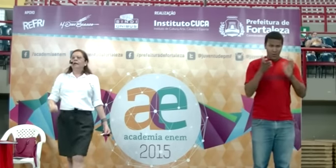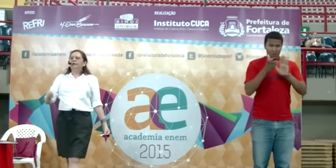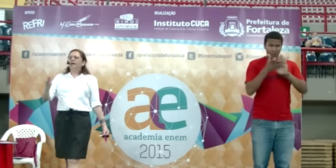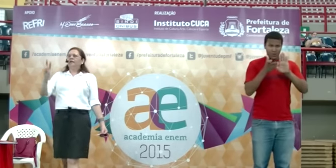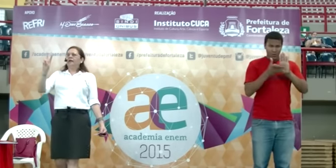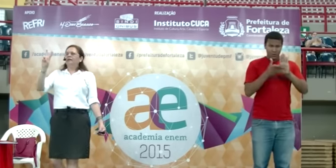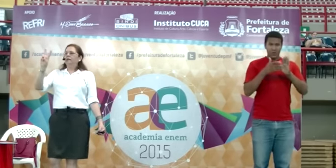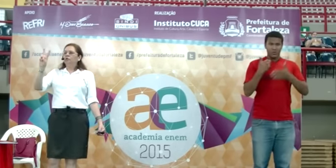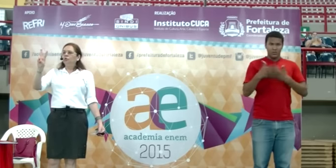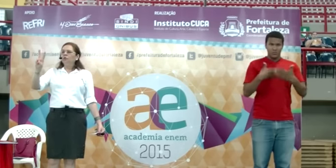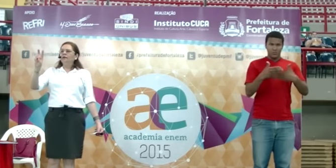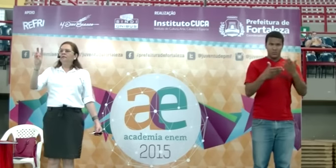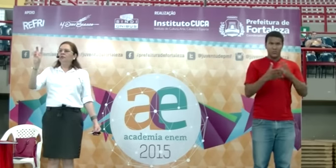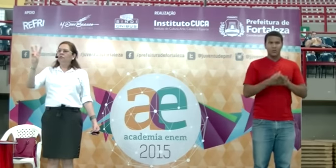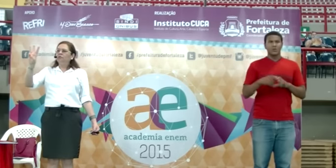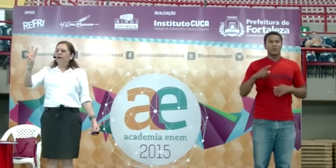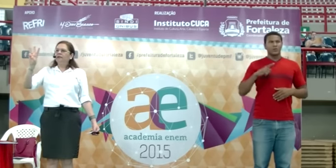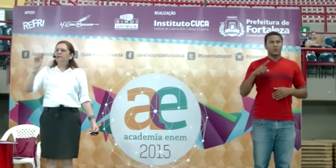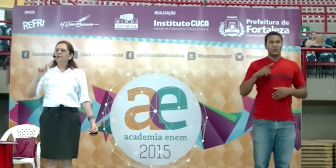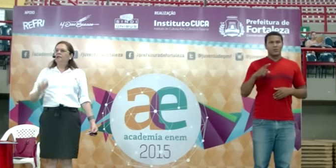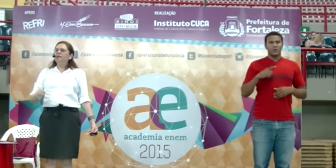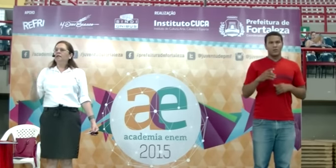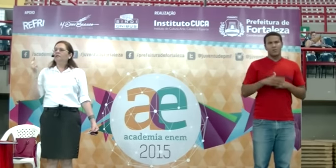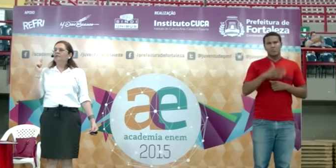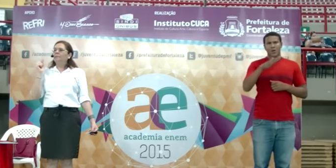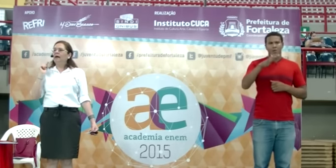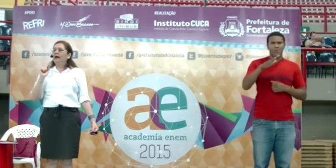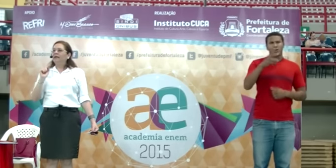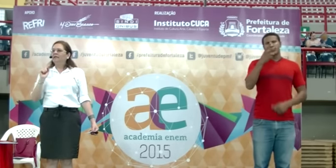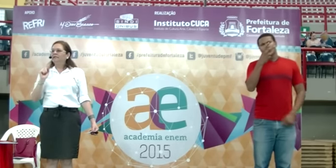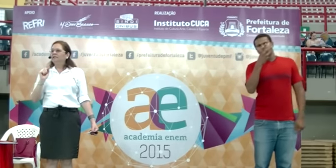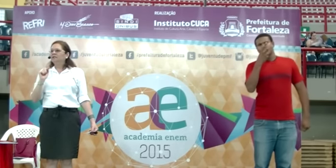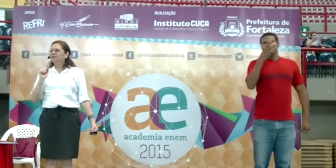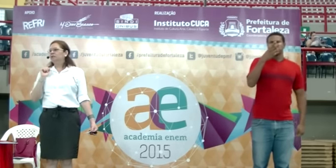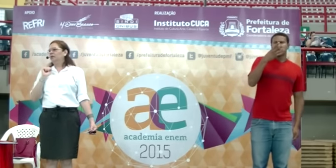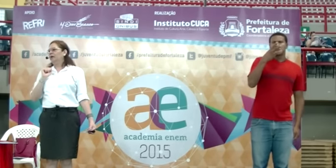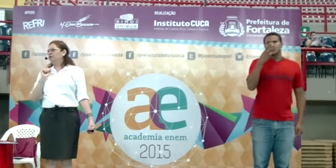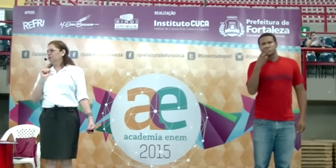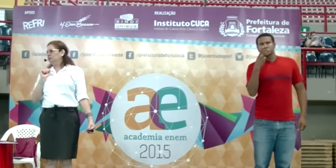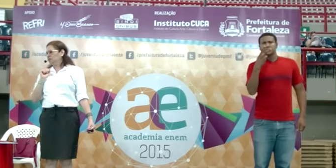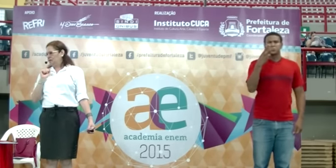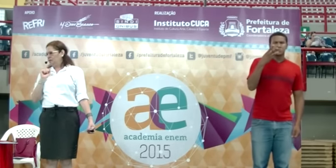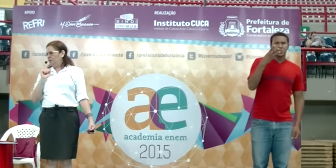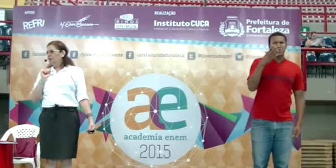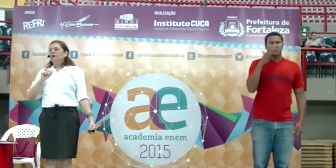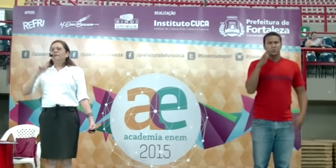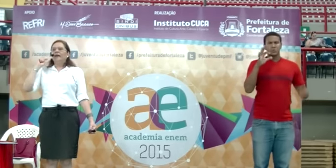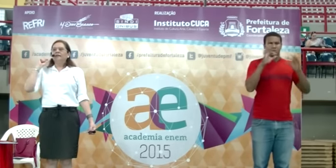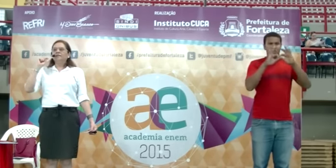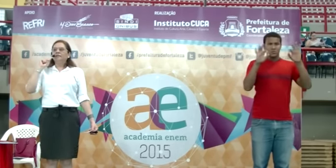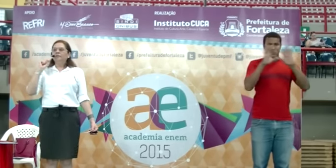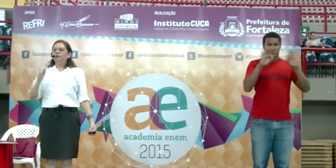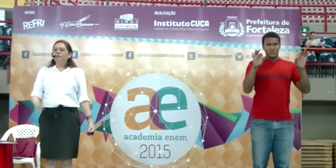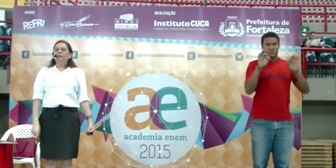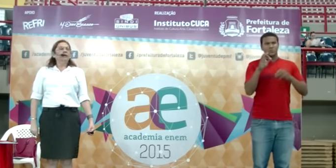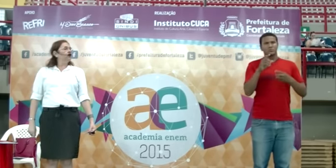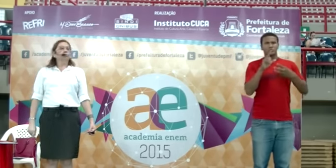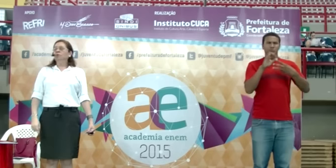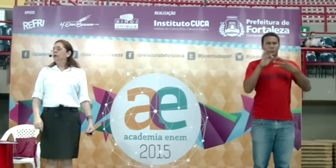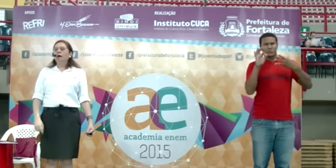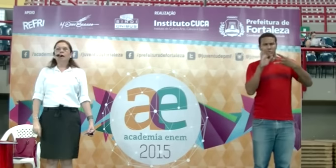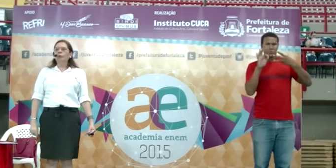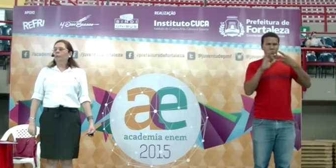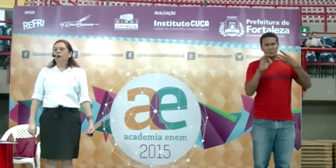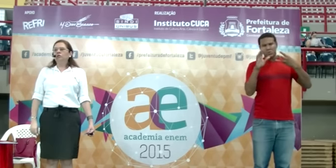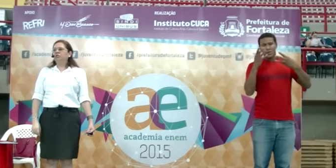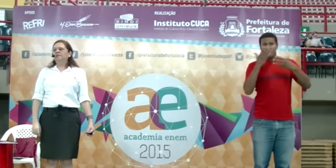parágrafos. Ele deverá ter 2 ou 3 linhas a mais do que a introdução.